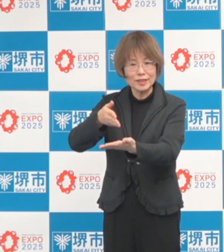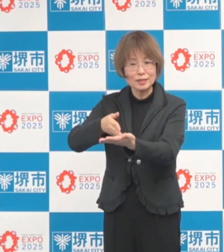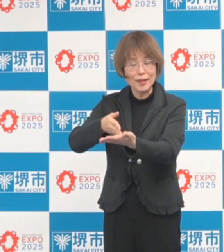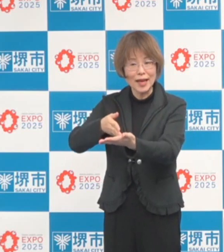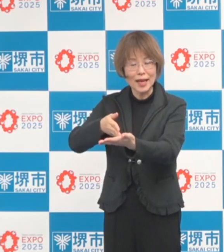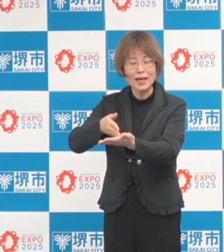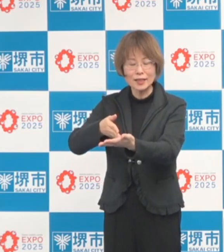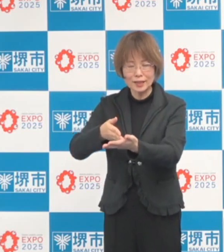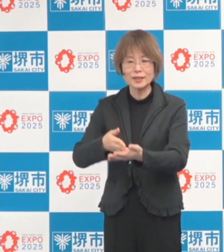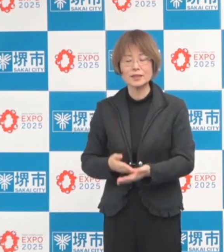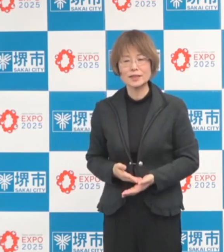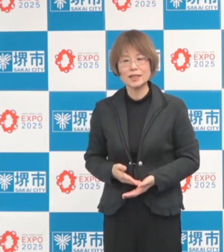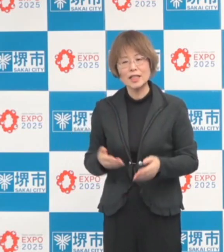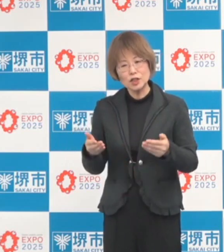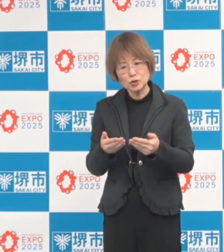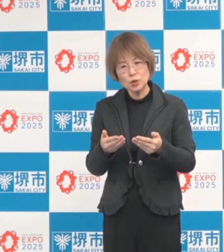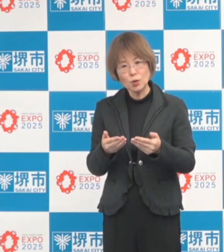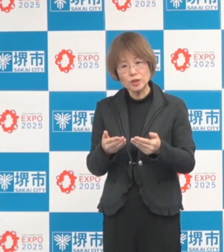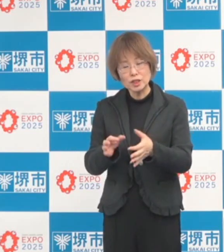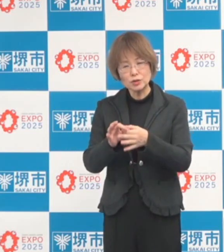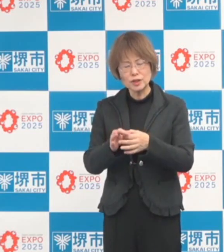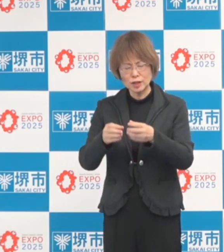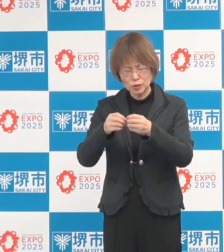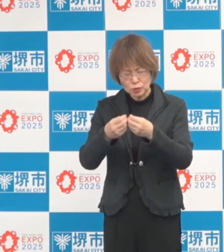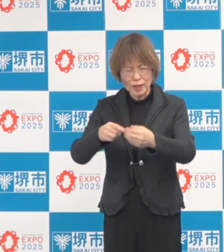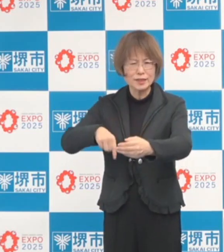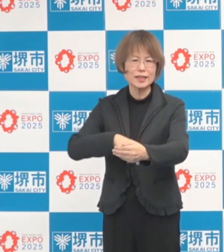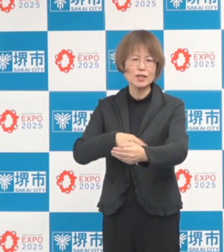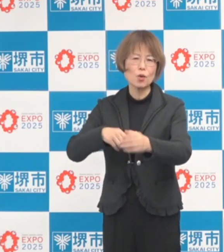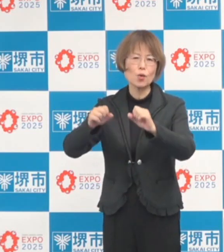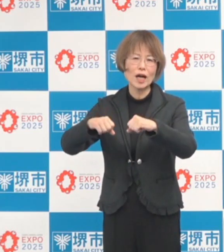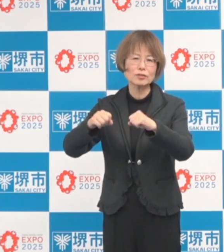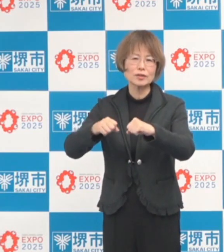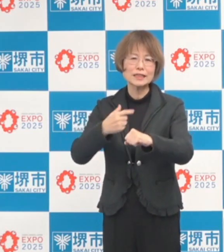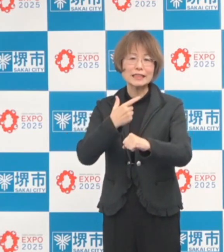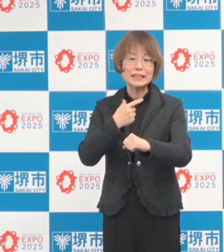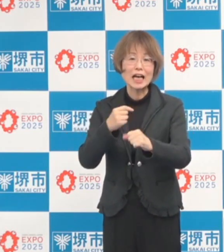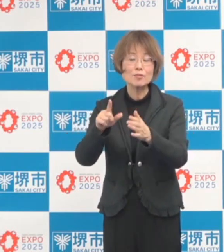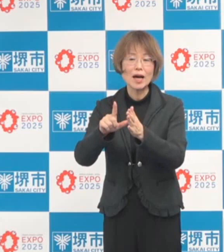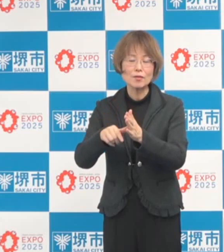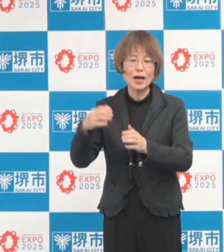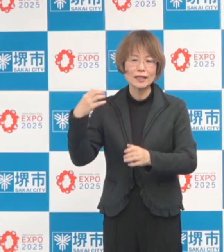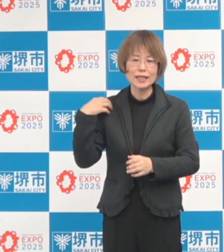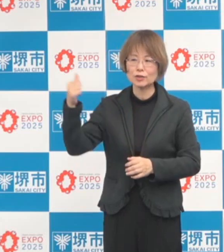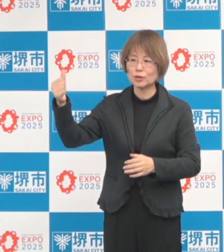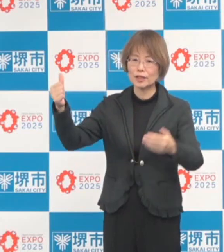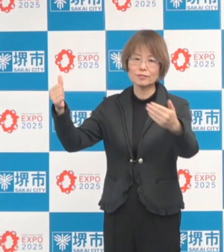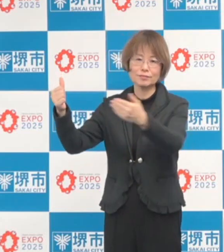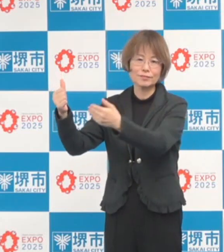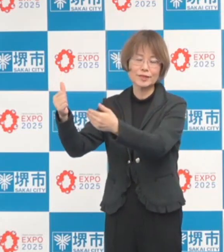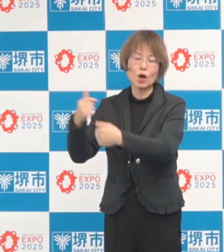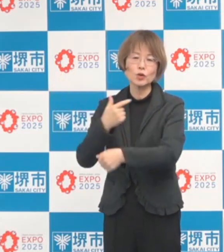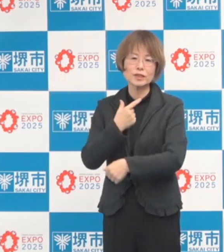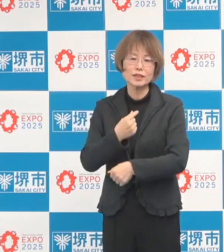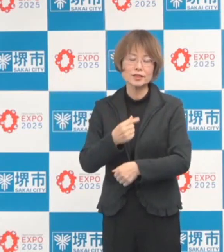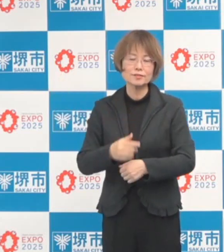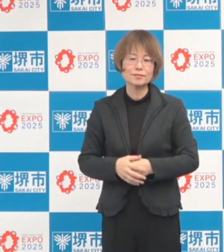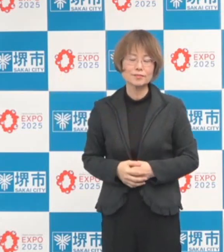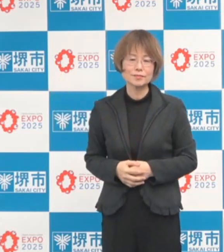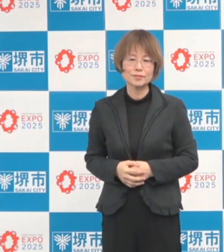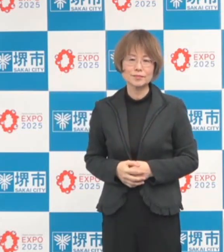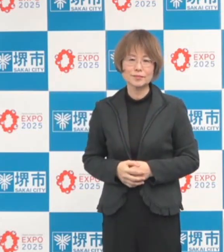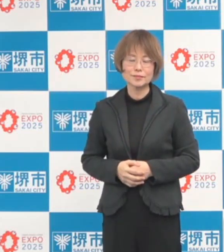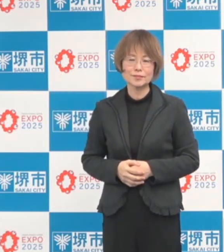、事業についての詳しい確認としていただく場合は担当者にお問い合わせをいただきたいと思います。